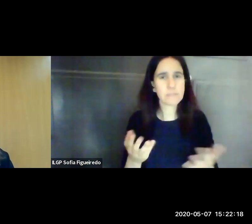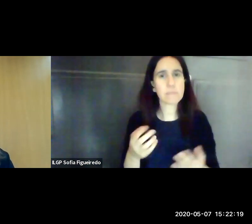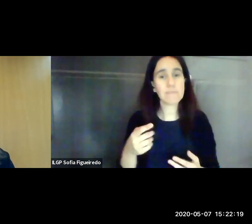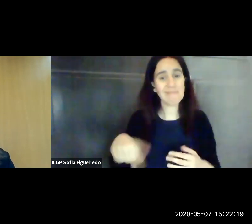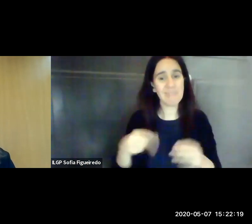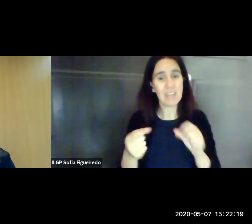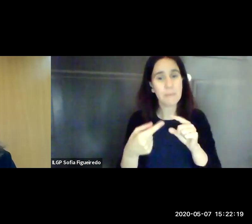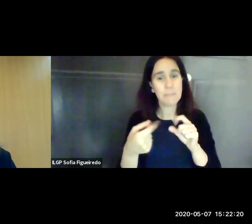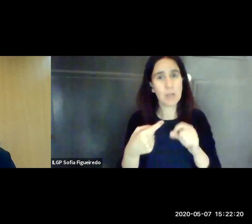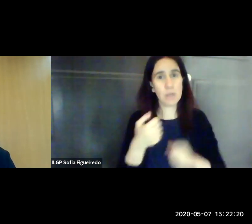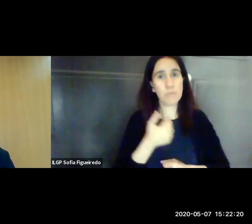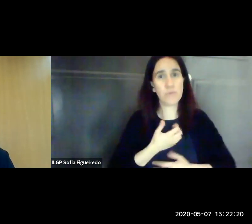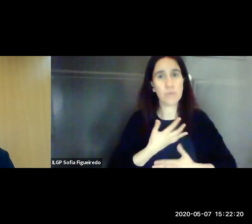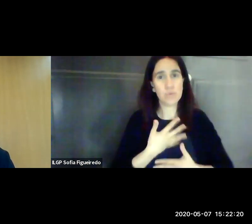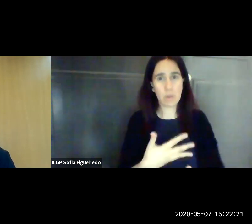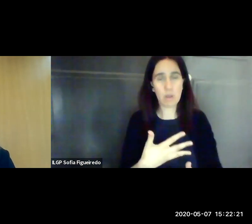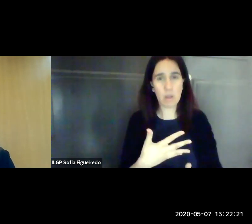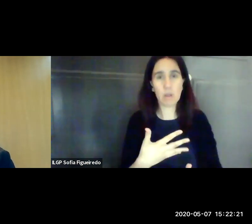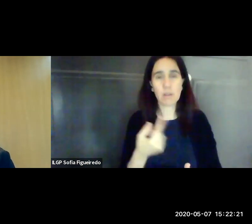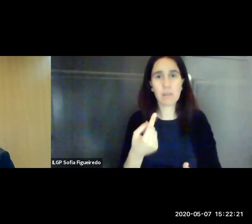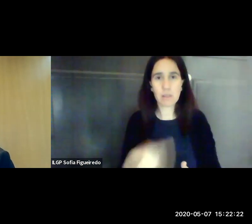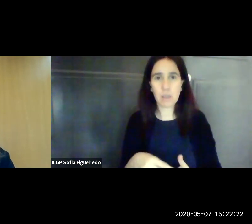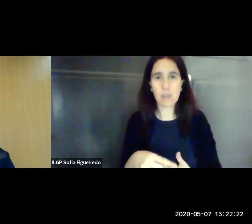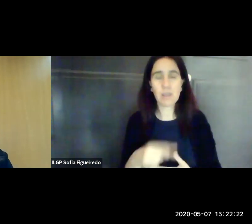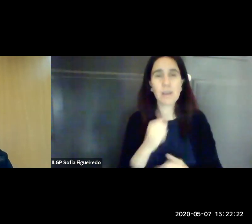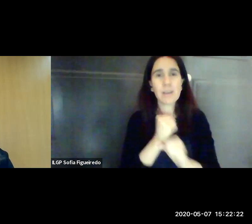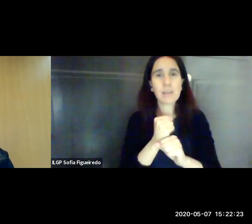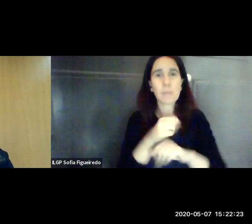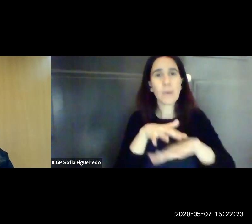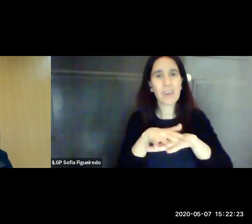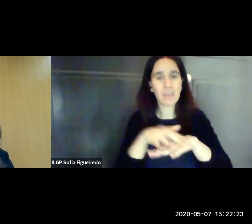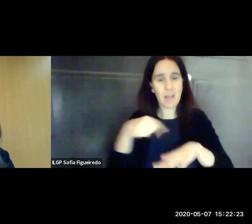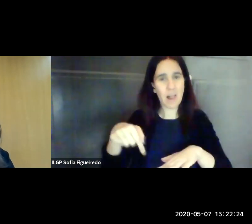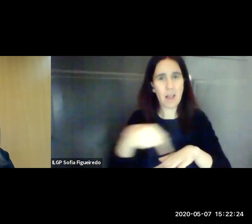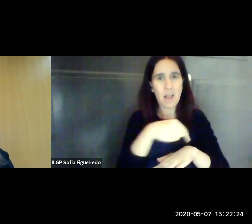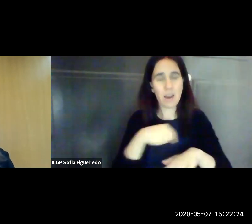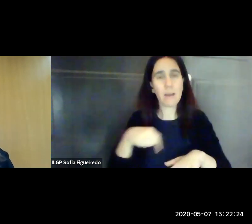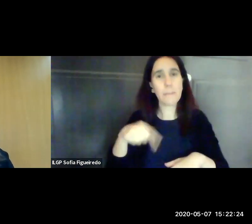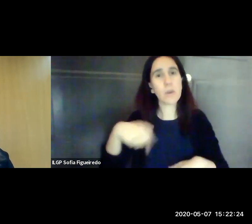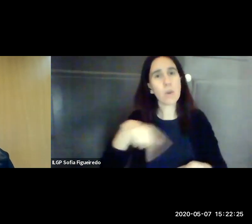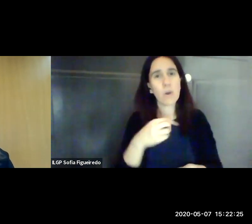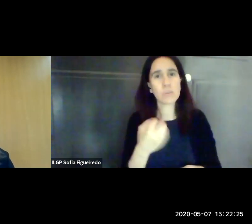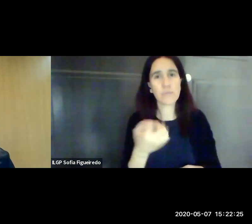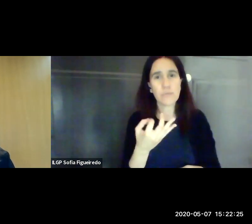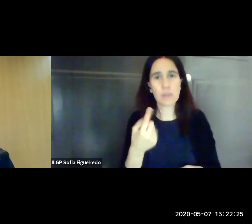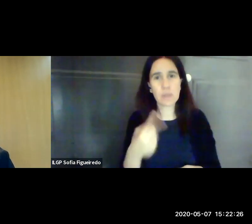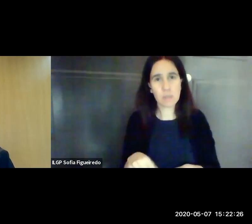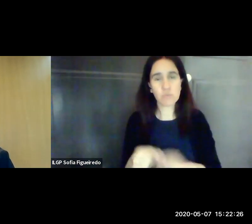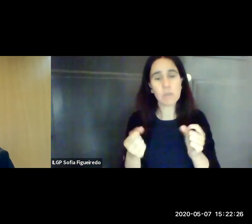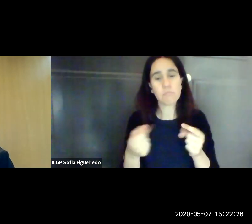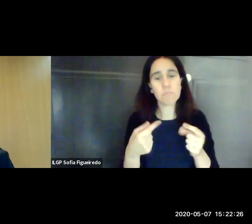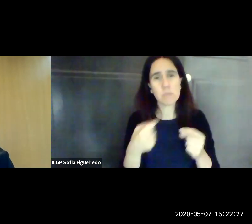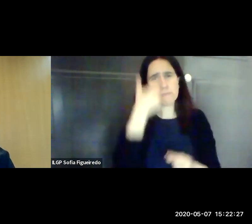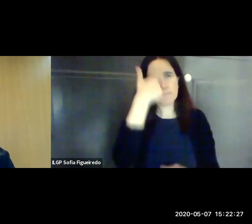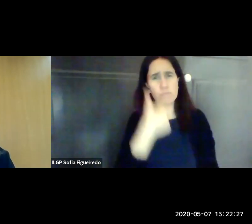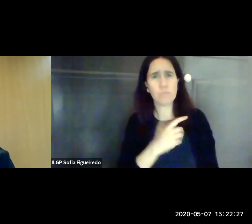e-mails profissionais correm na rede de trabalho que nós estamos. Porém, todos nós temos um endereço de correio eletrónico pessoal